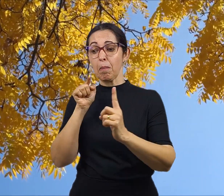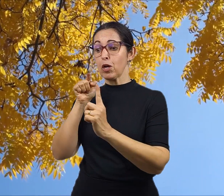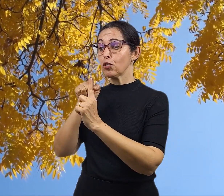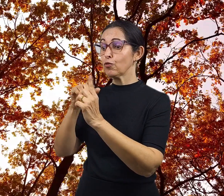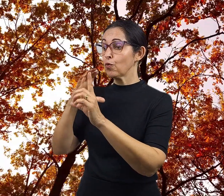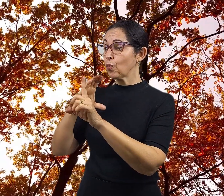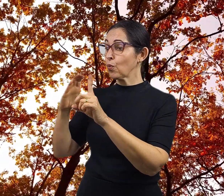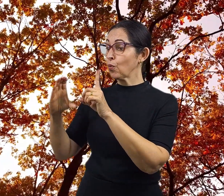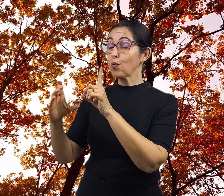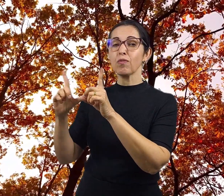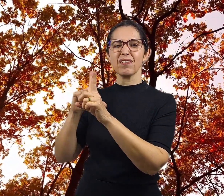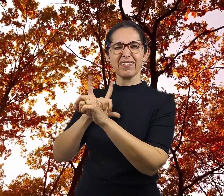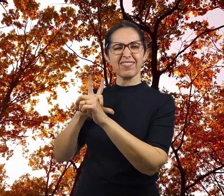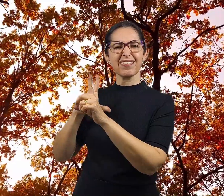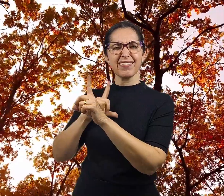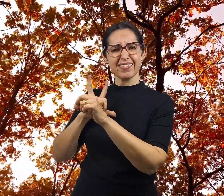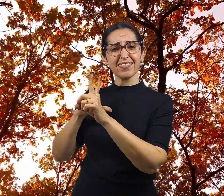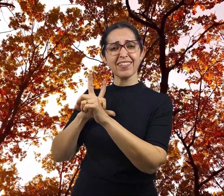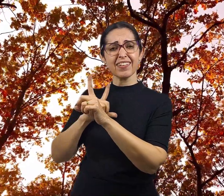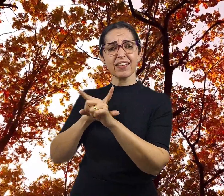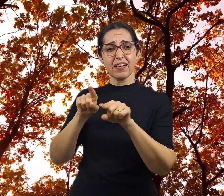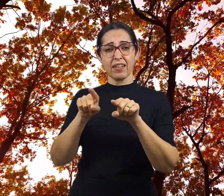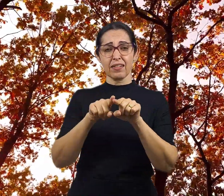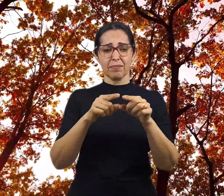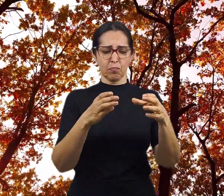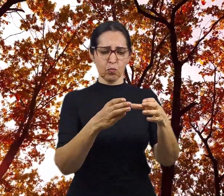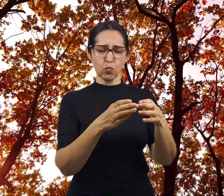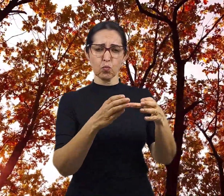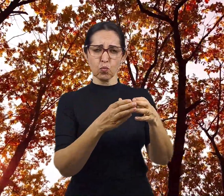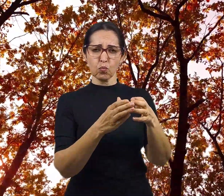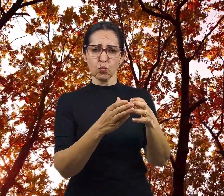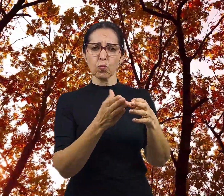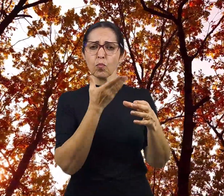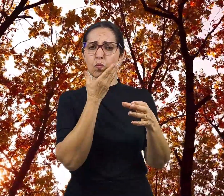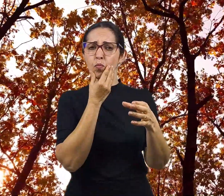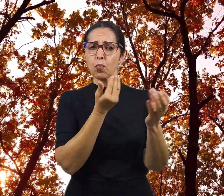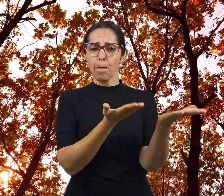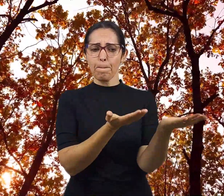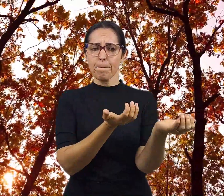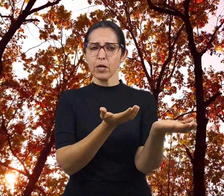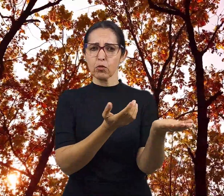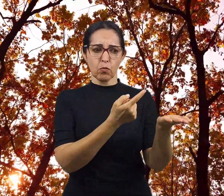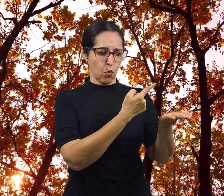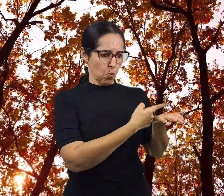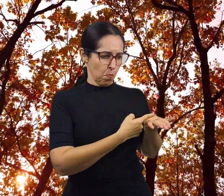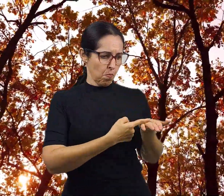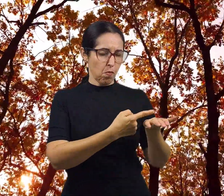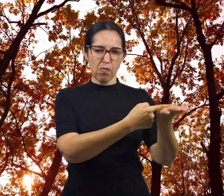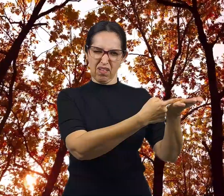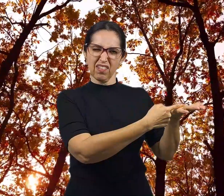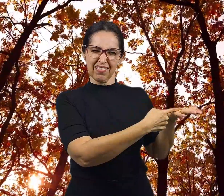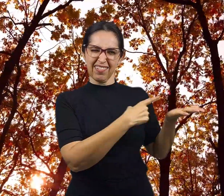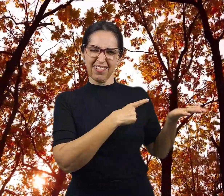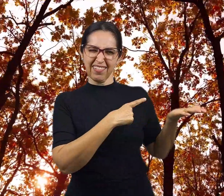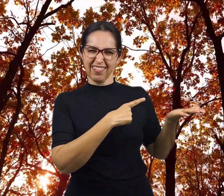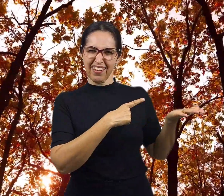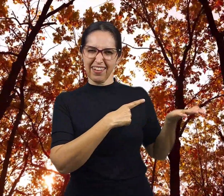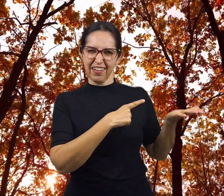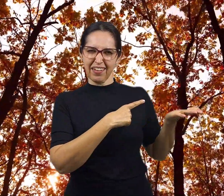Há varões, jovens, que renunciam às suas vontades, aos seus compromissos, porque amam